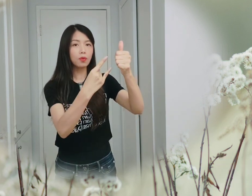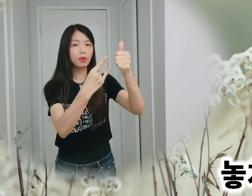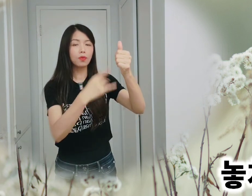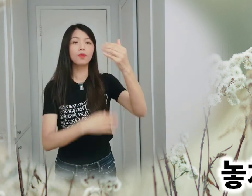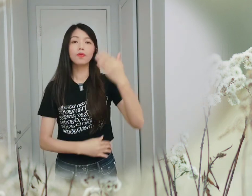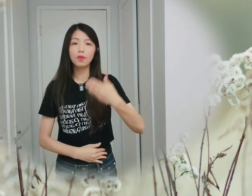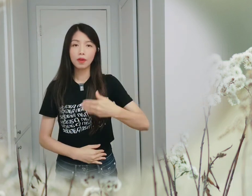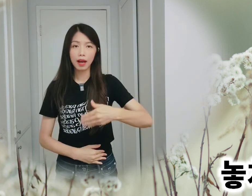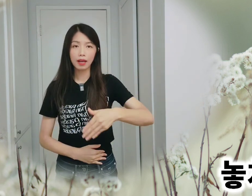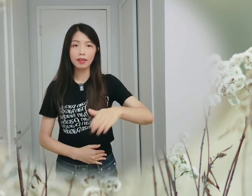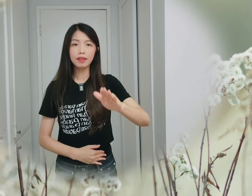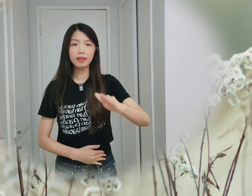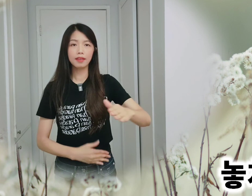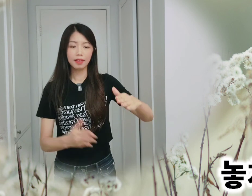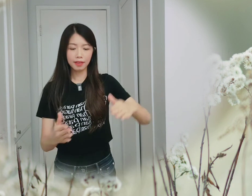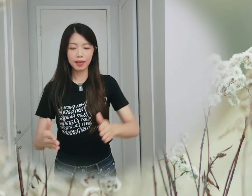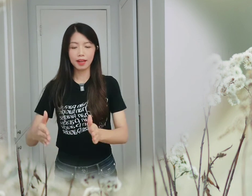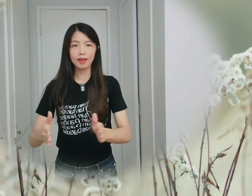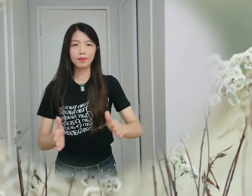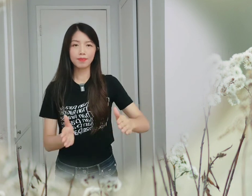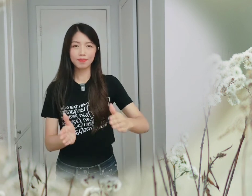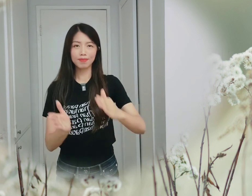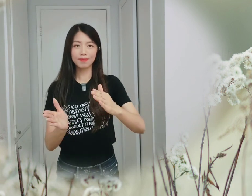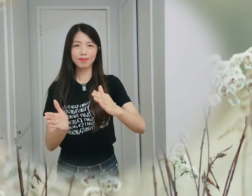주께로 가는 길.